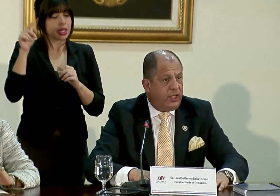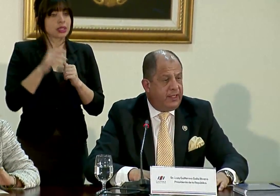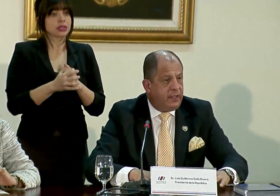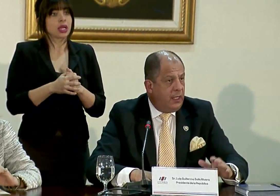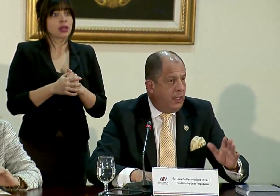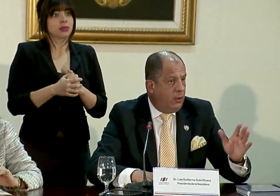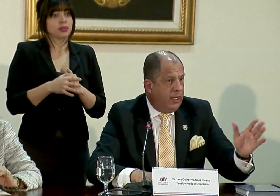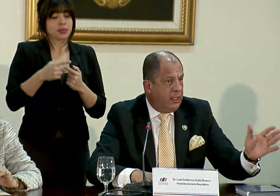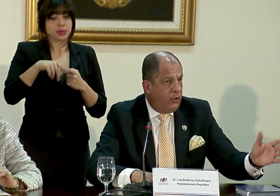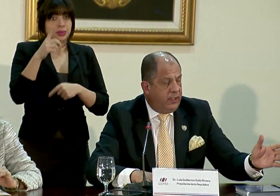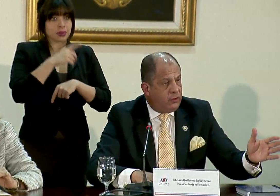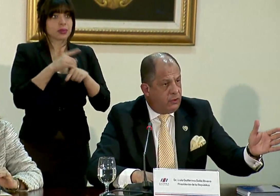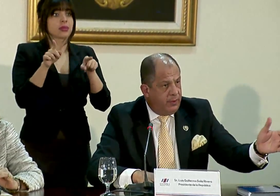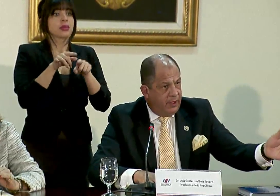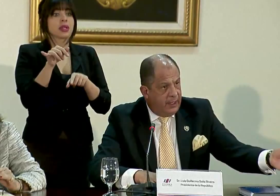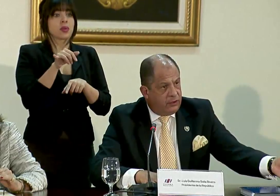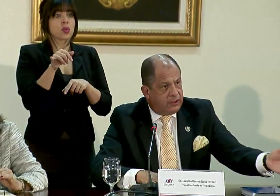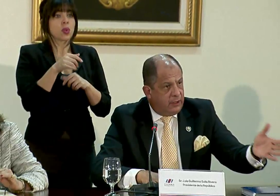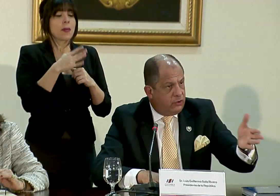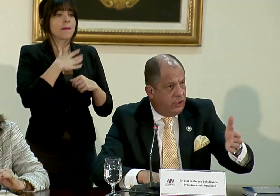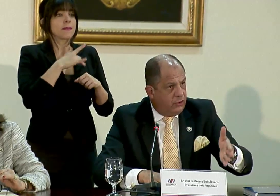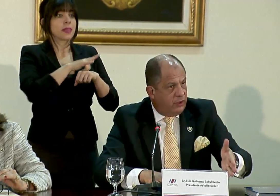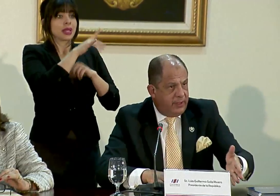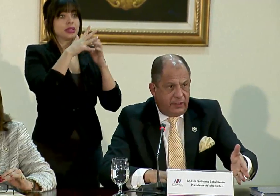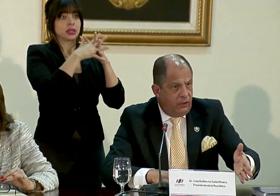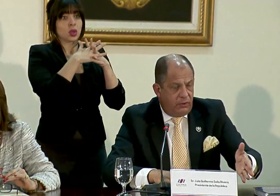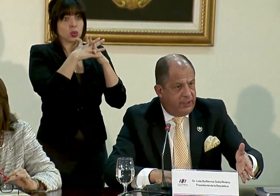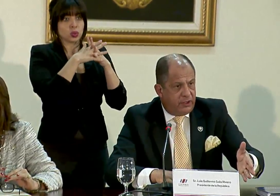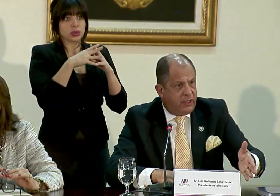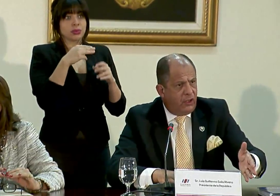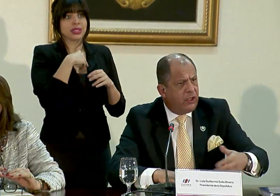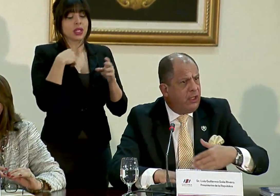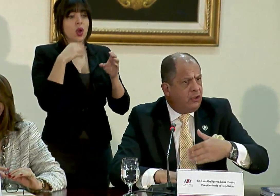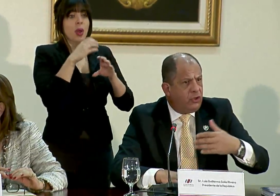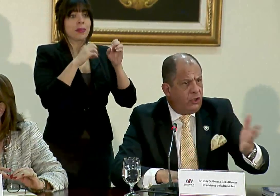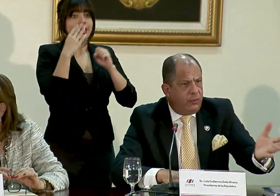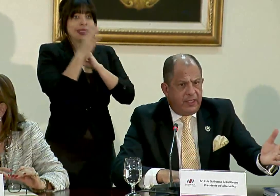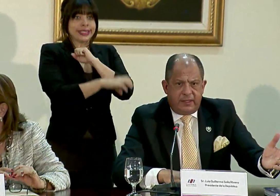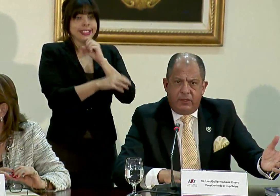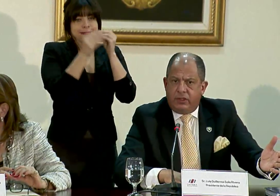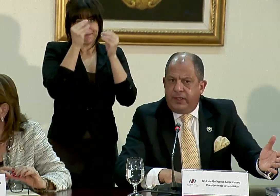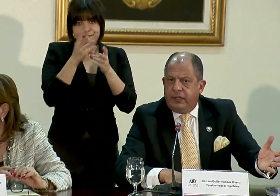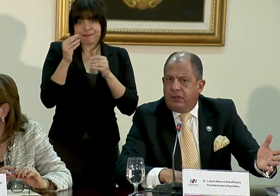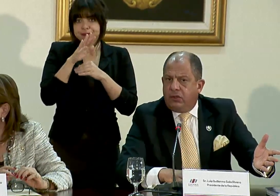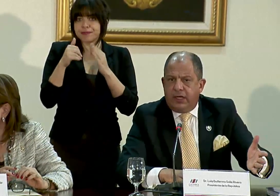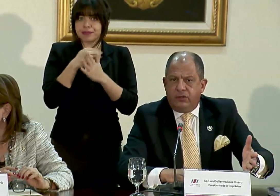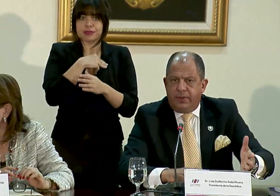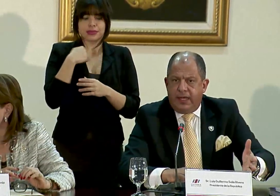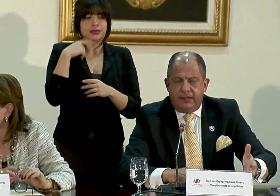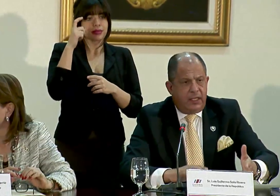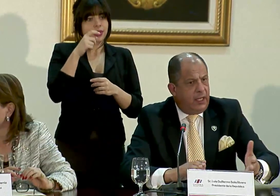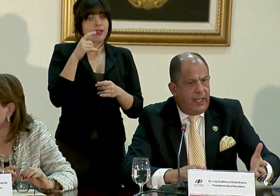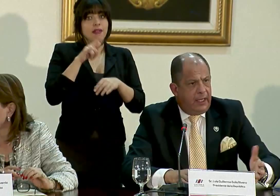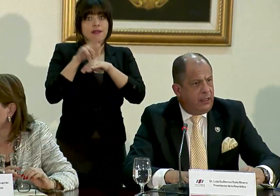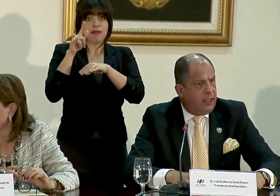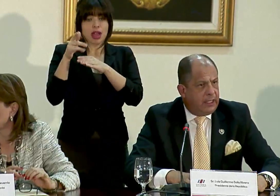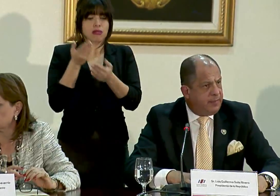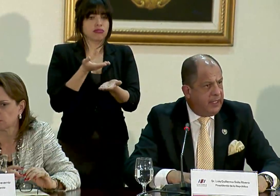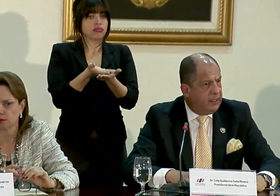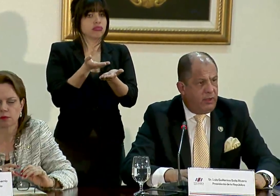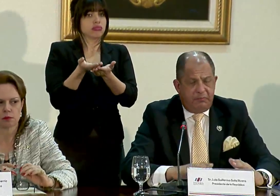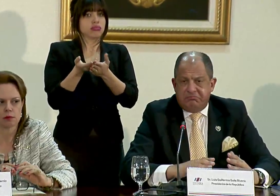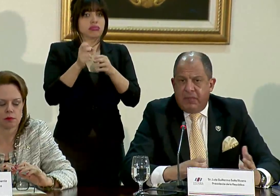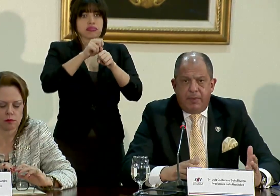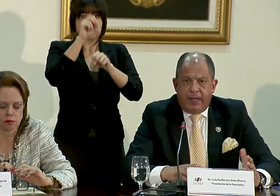próximos dos días, igual que lo hizo con mi viaje a los Estados Unidos en el Ministerio de Comercio Exterior. Todos los ministerios deberían de colocar sus viajes en